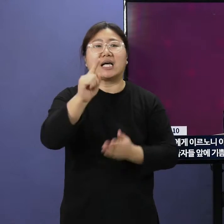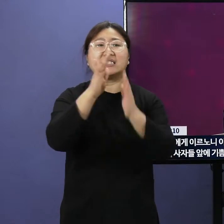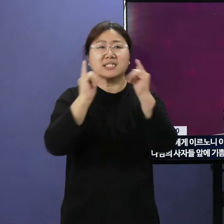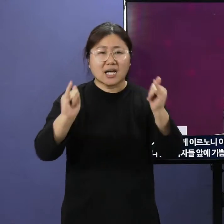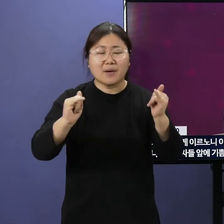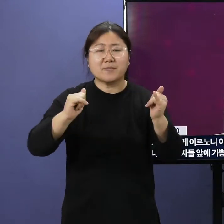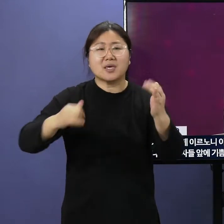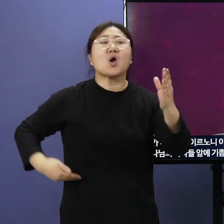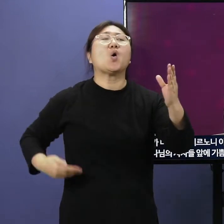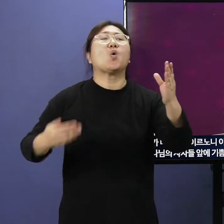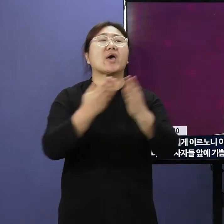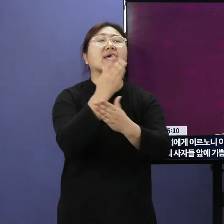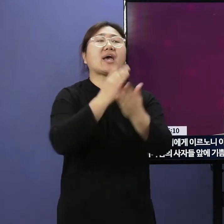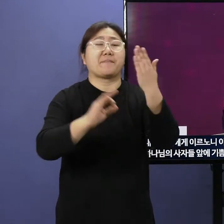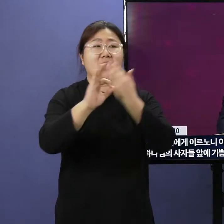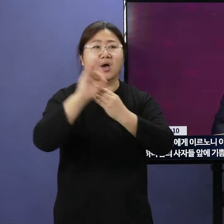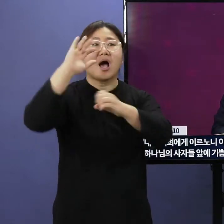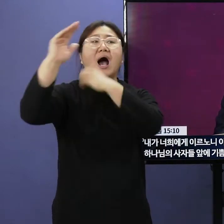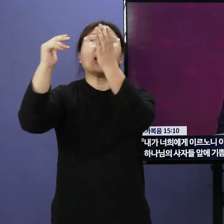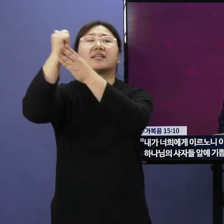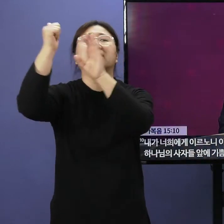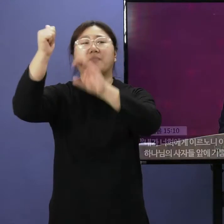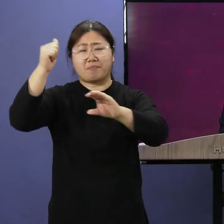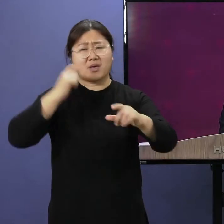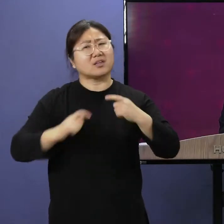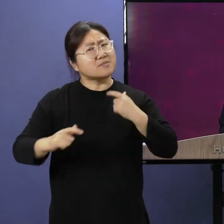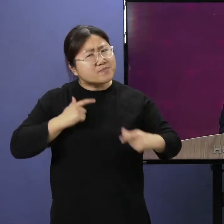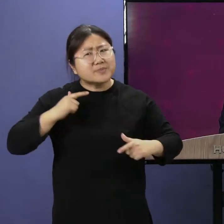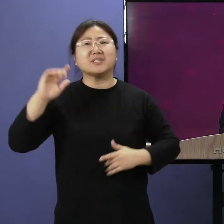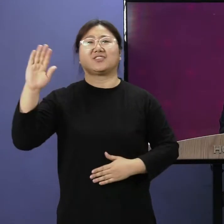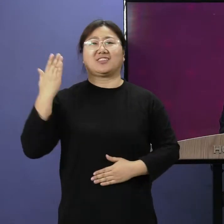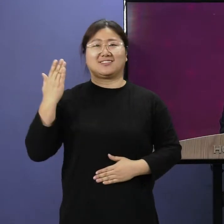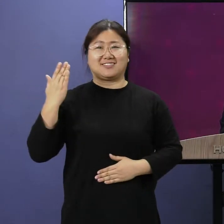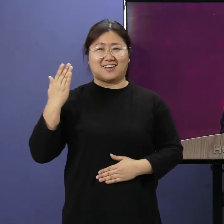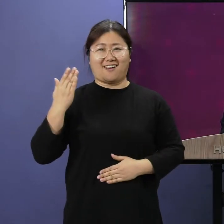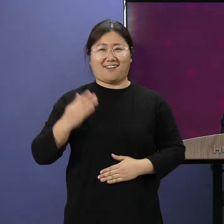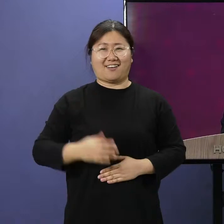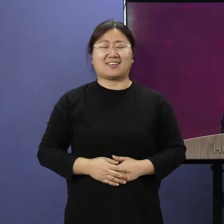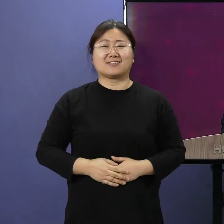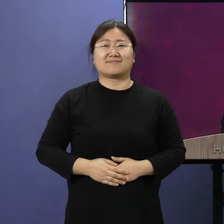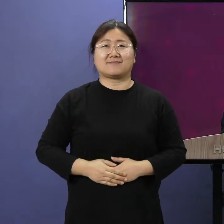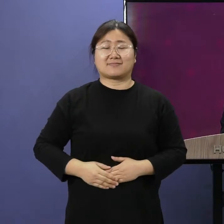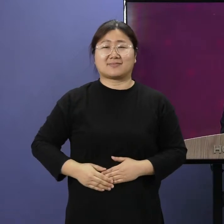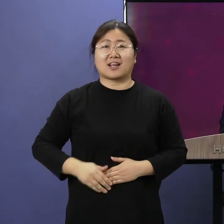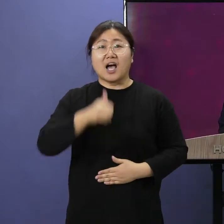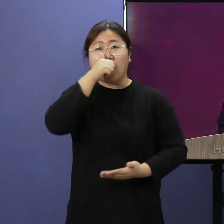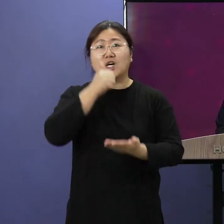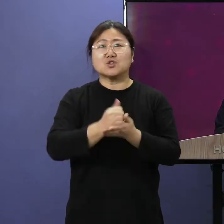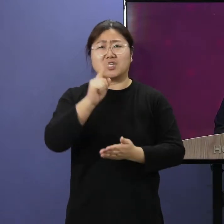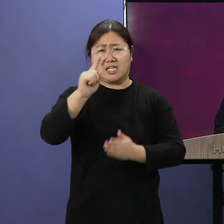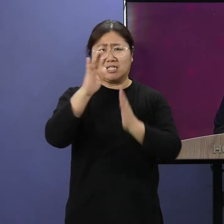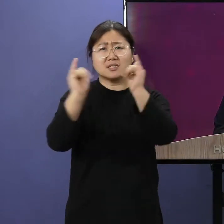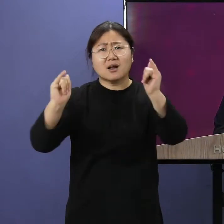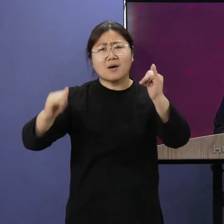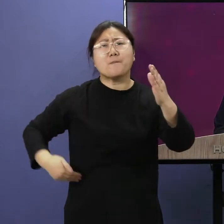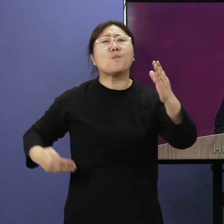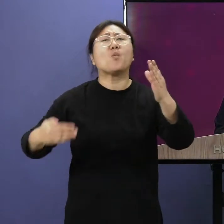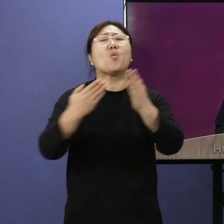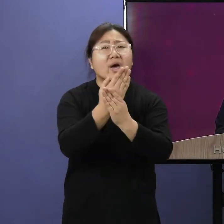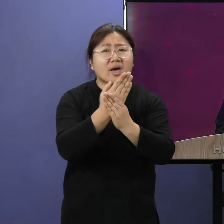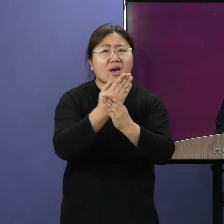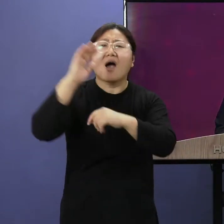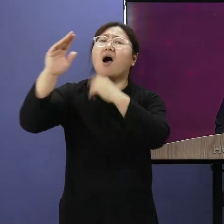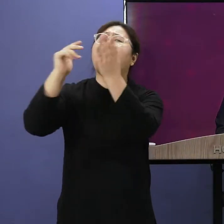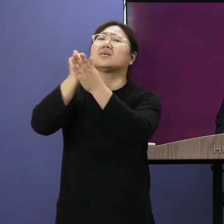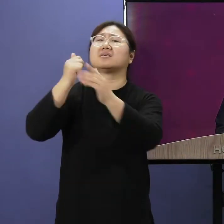앞에 기쁨이 되느니라. 죄인이 회개하면 하나님께 기쁨이 된다라는 것입니다.